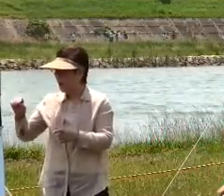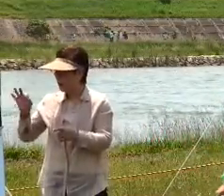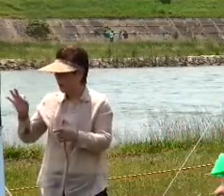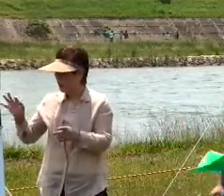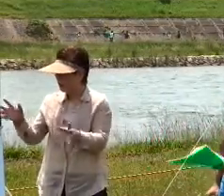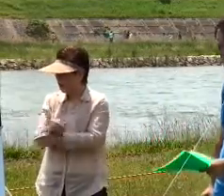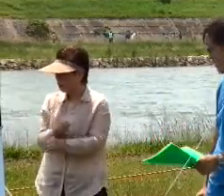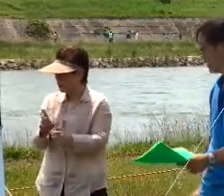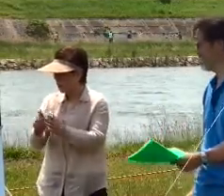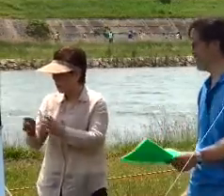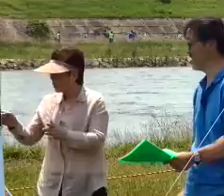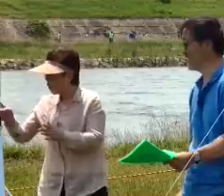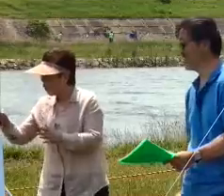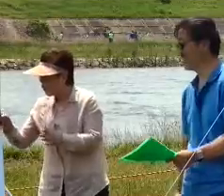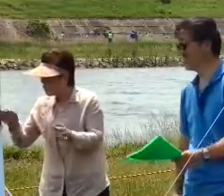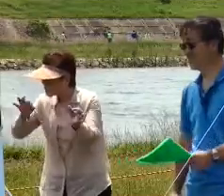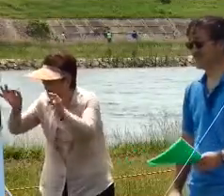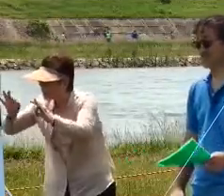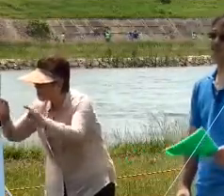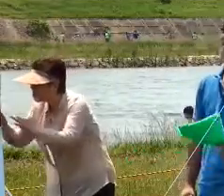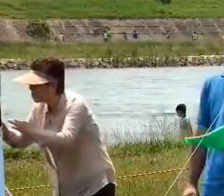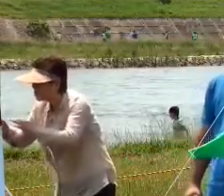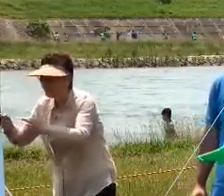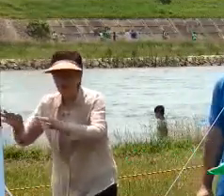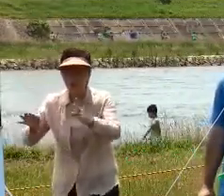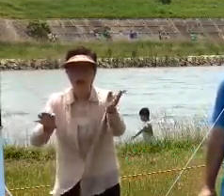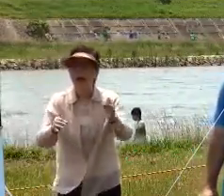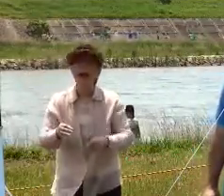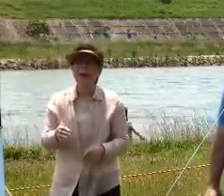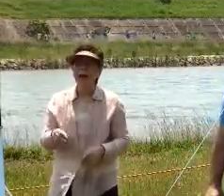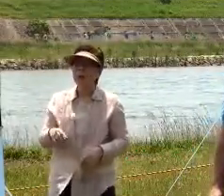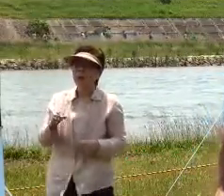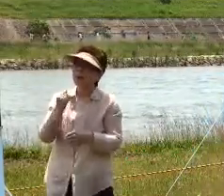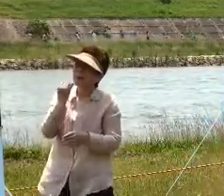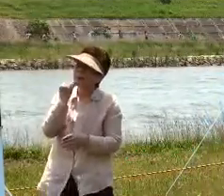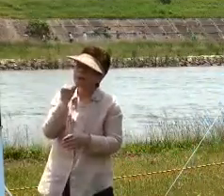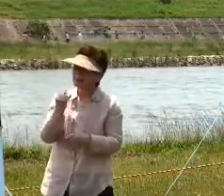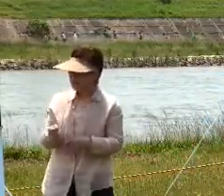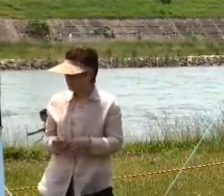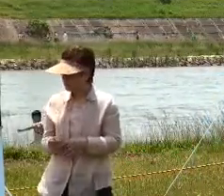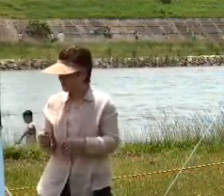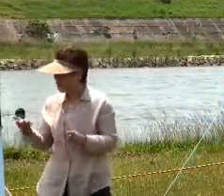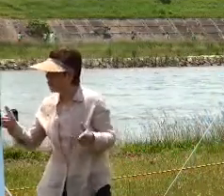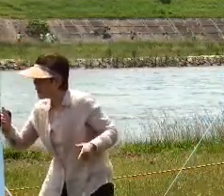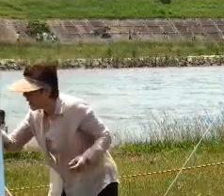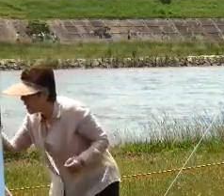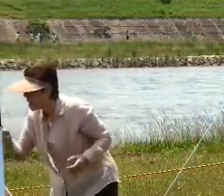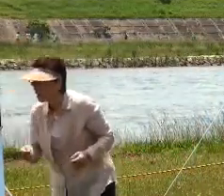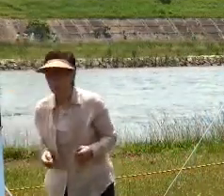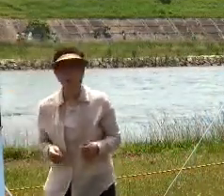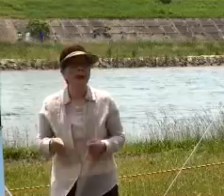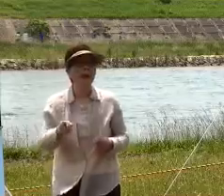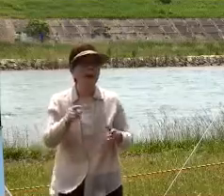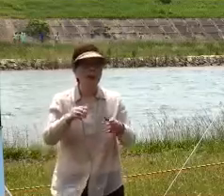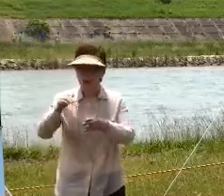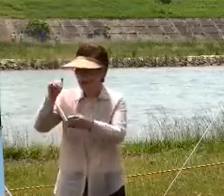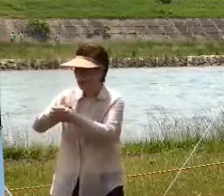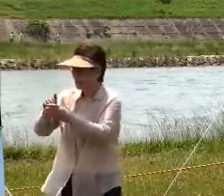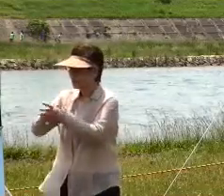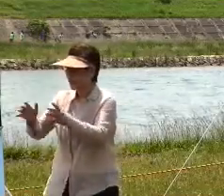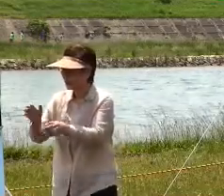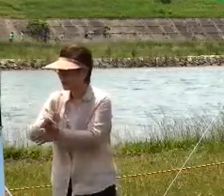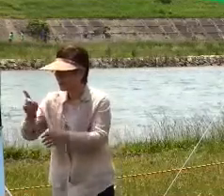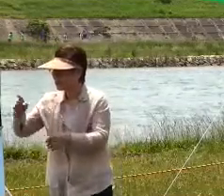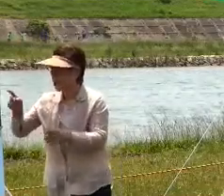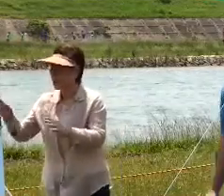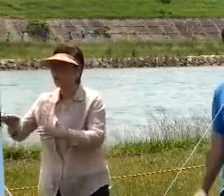ょ。ね、まあいいや、1万円ぐらいって人いないでしょ。財布なくしたことある人いますか。